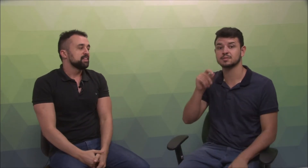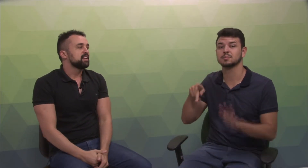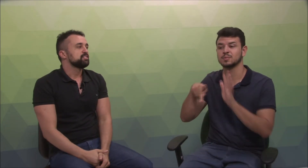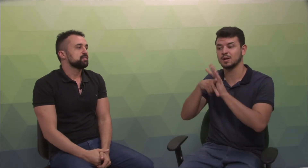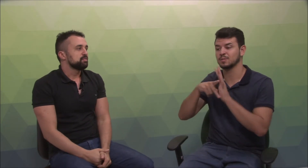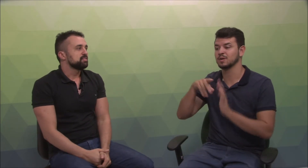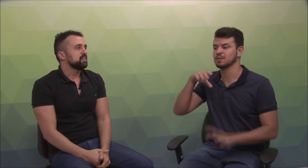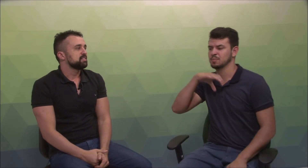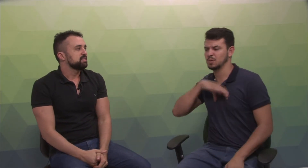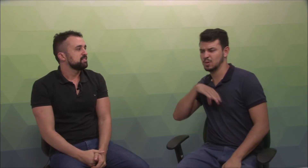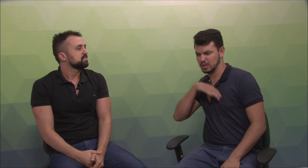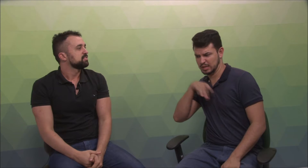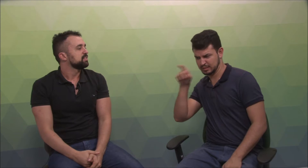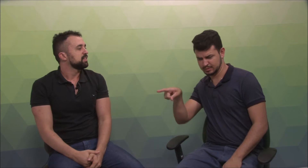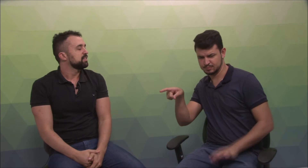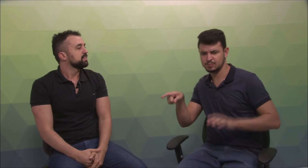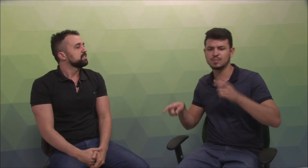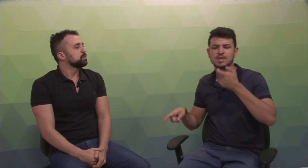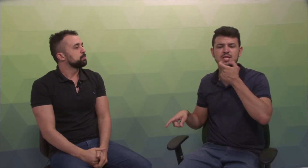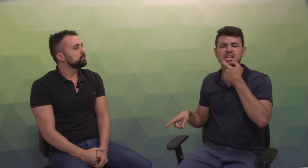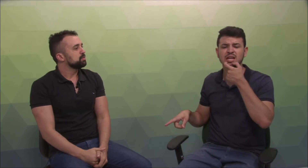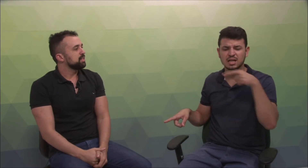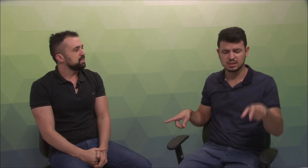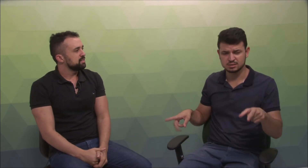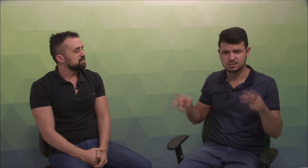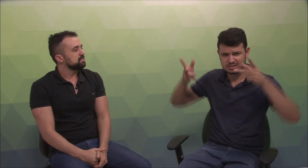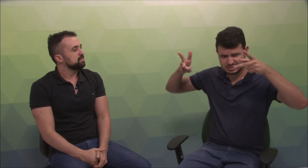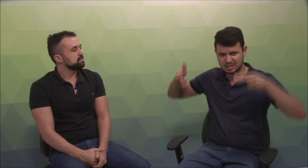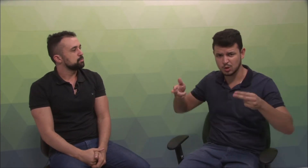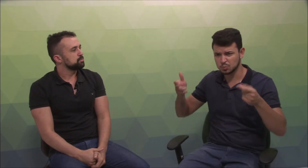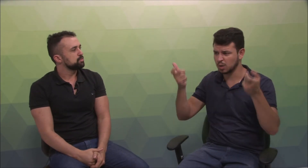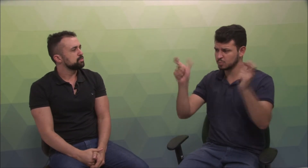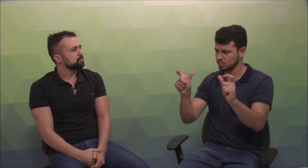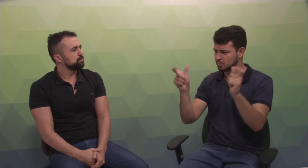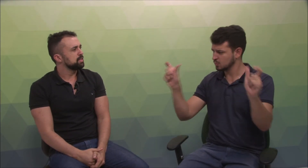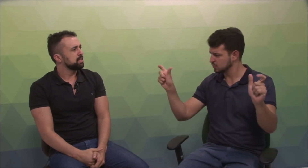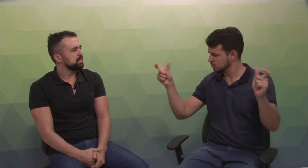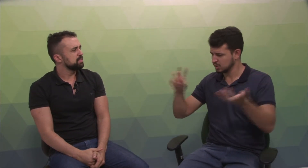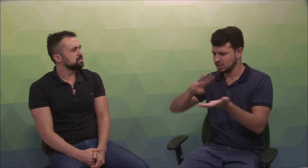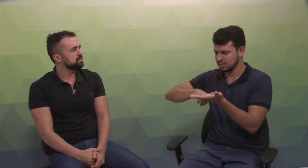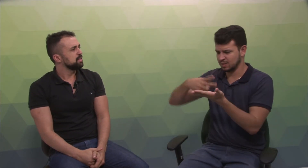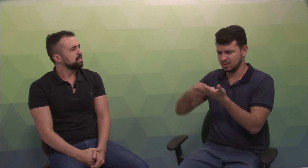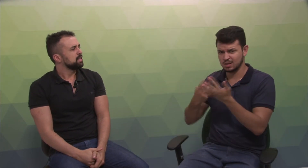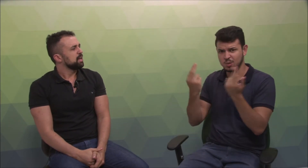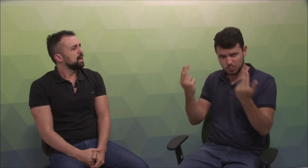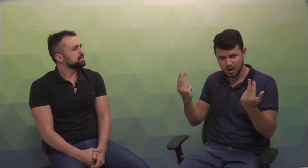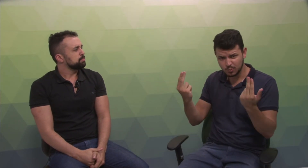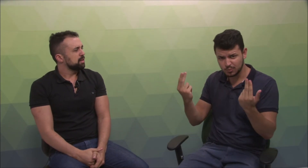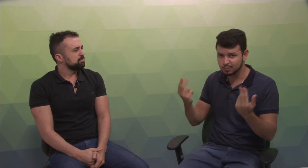Verdade, isso acontece, né? Tem o português, nós temos o inglês, as palavras são